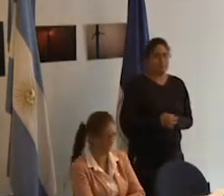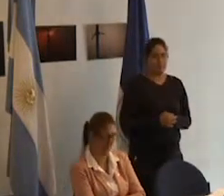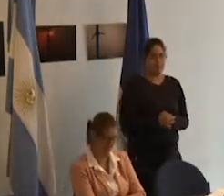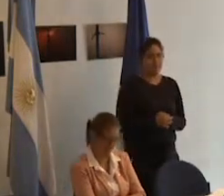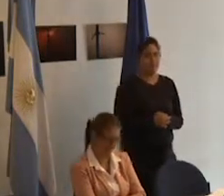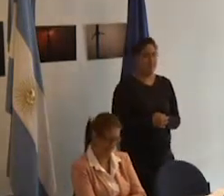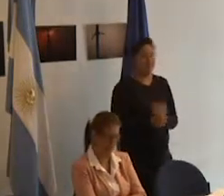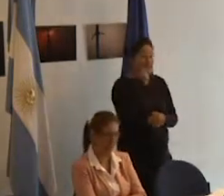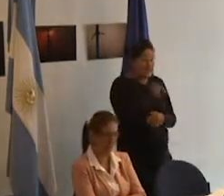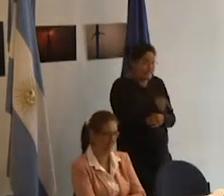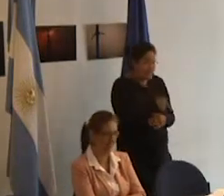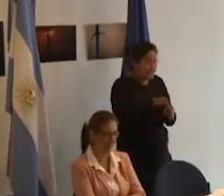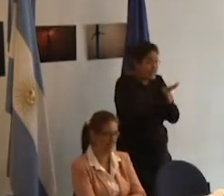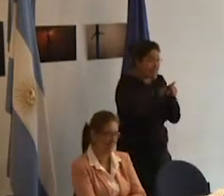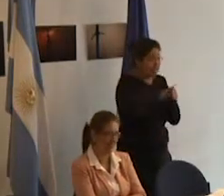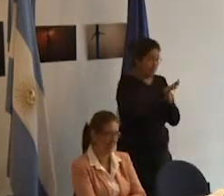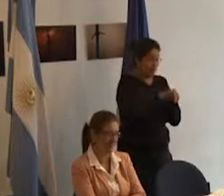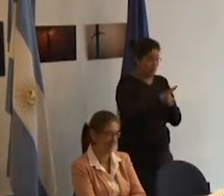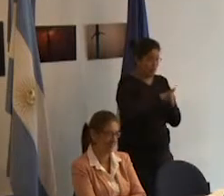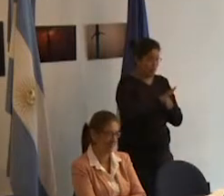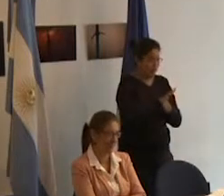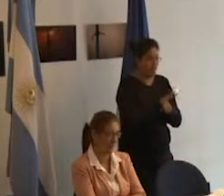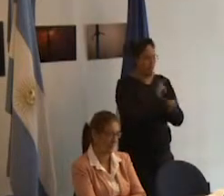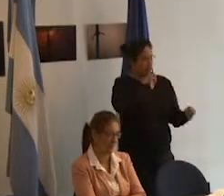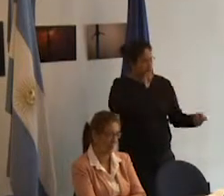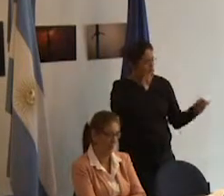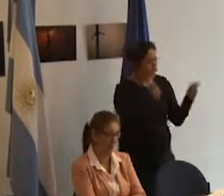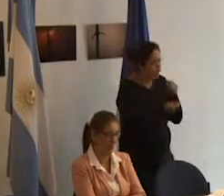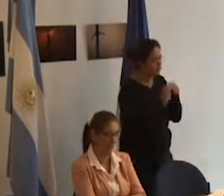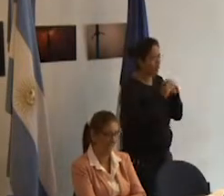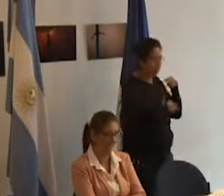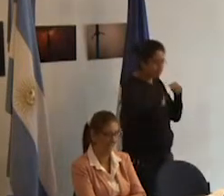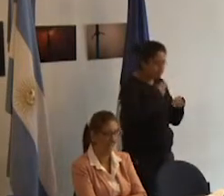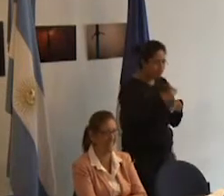Entonces, ese tipo de situaciones, de cambiar la